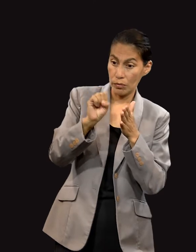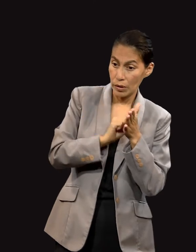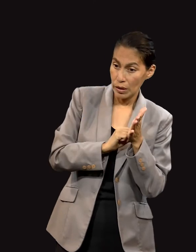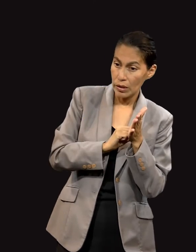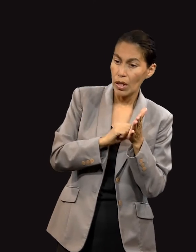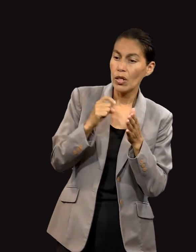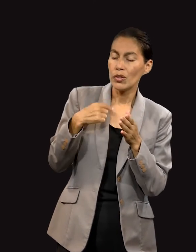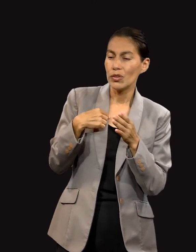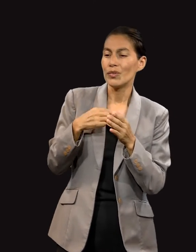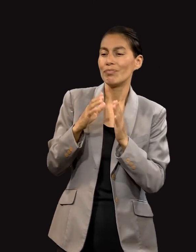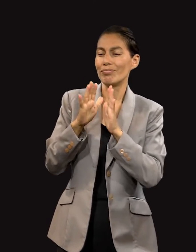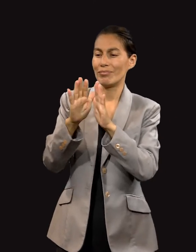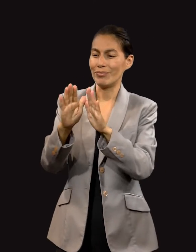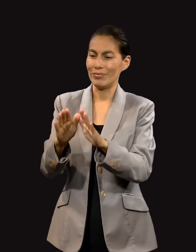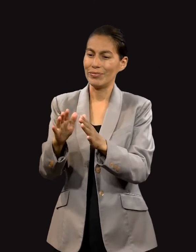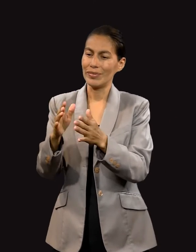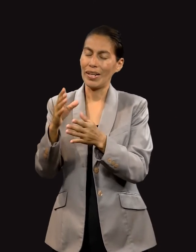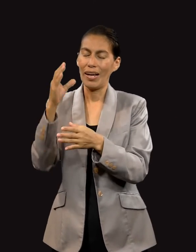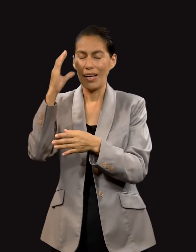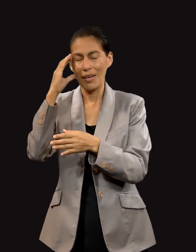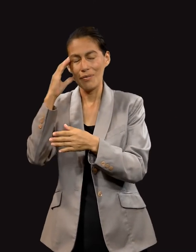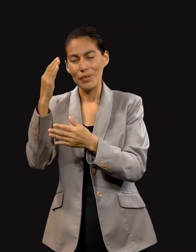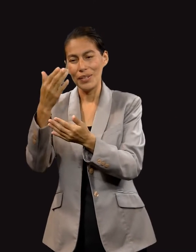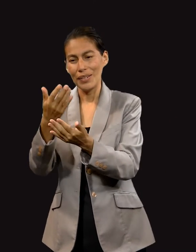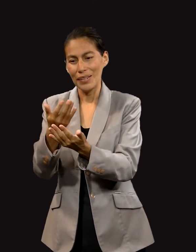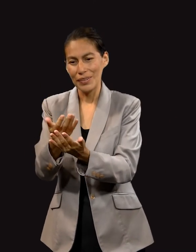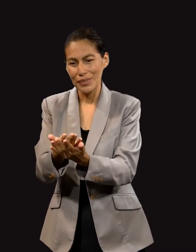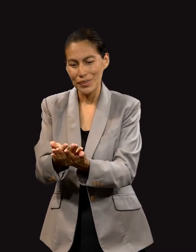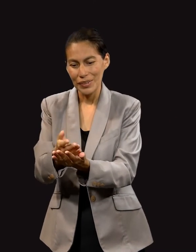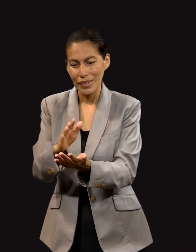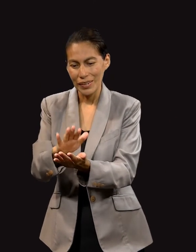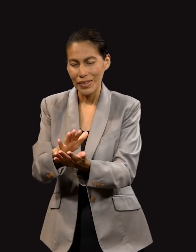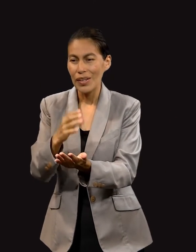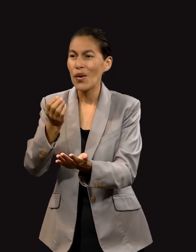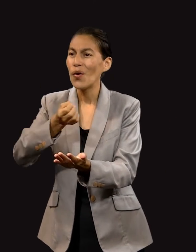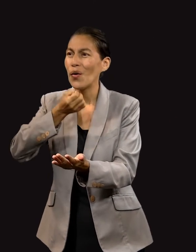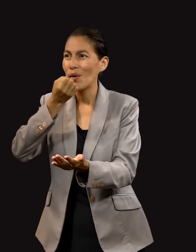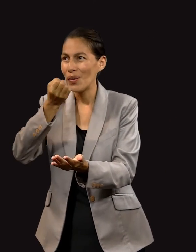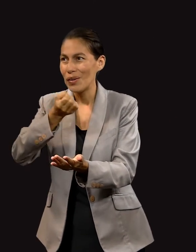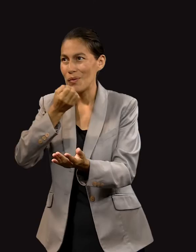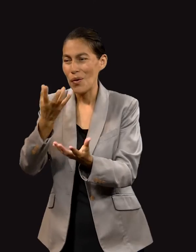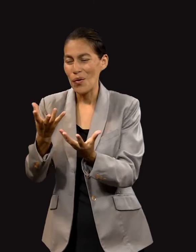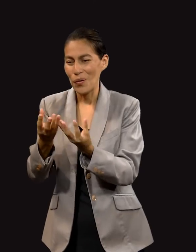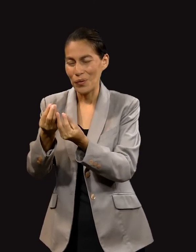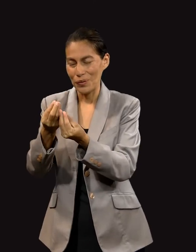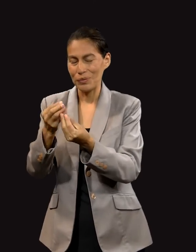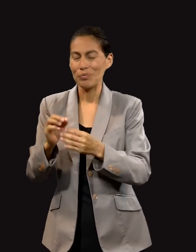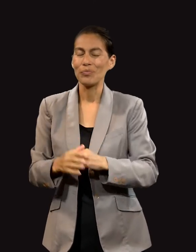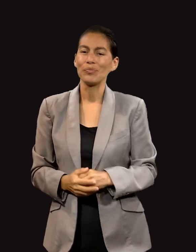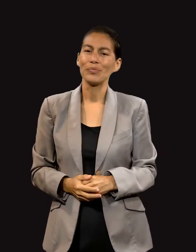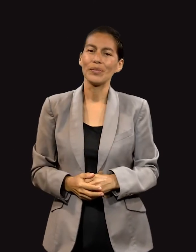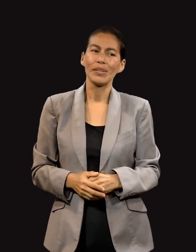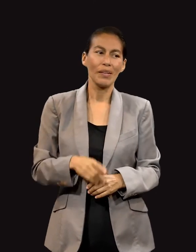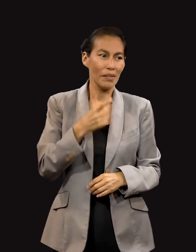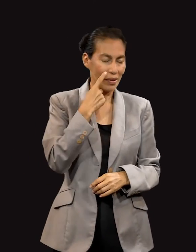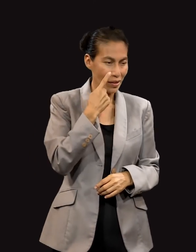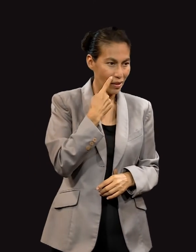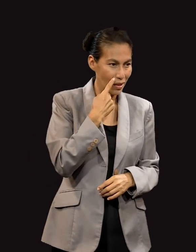yo la dejaba acostada y antes de irme, orábamos juntas. Fíjense que esta parte me hace recordar